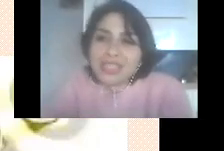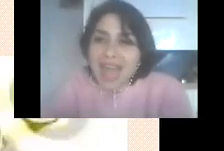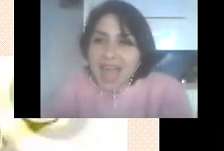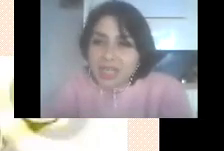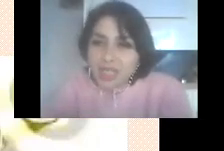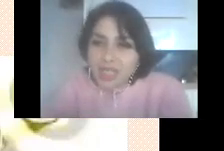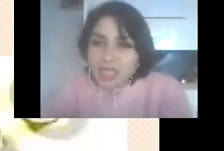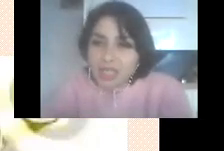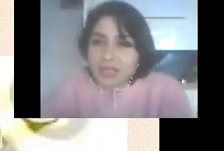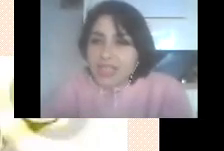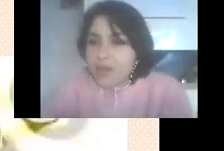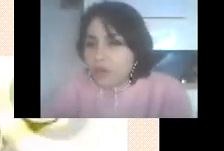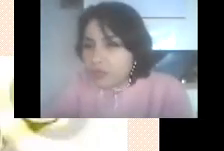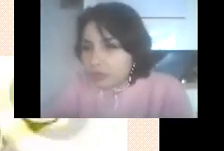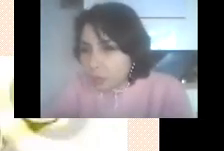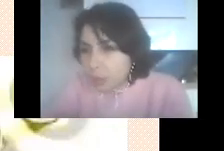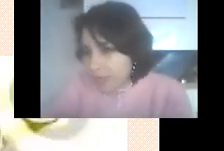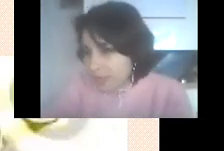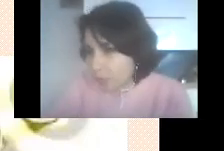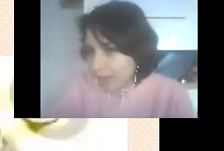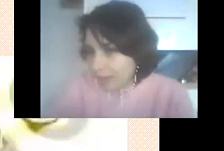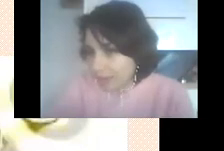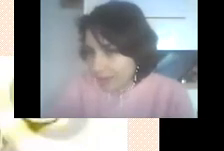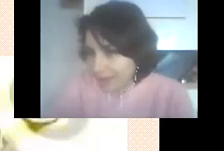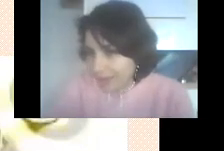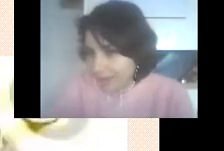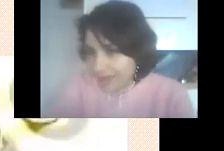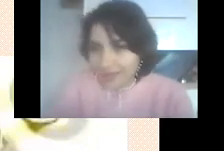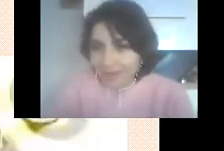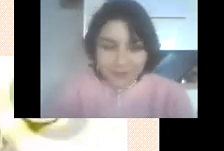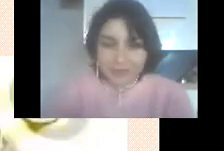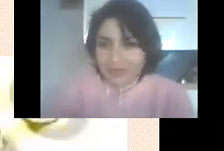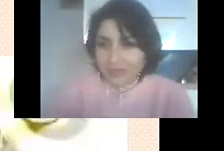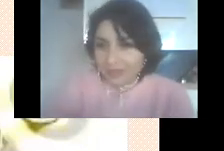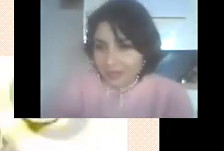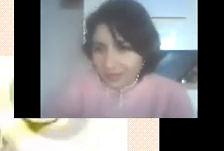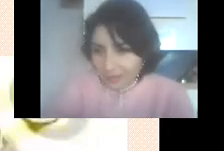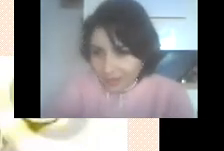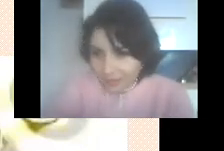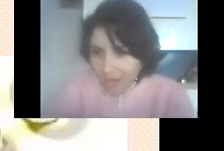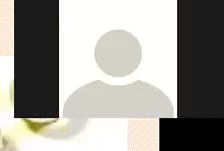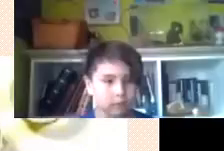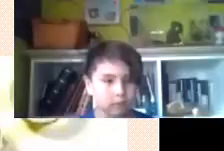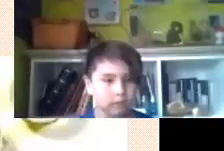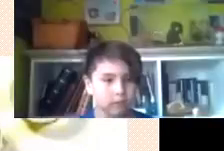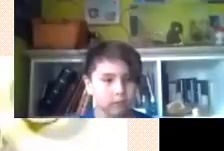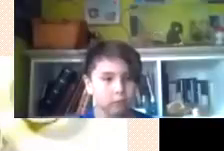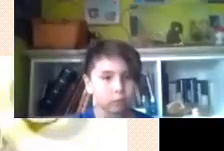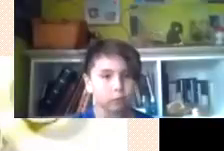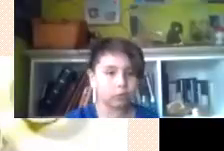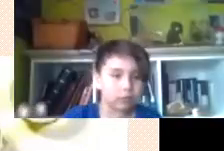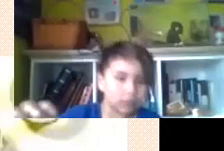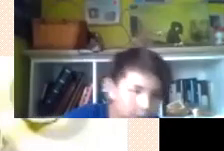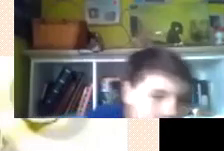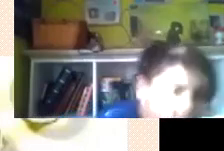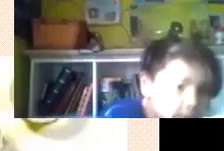¿cómo serán? Diego, ¿tú me puedes ayudar? Ya. Ahí está. Diego, los